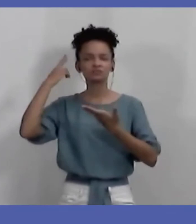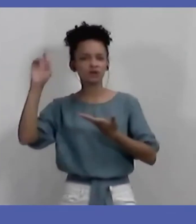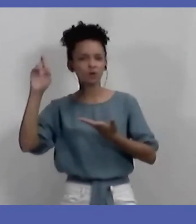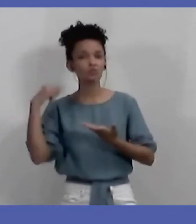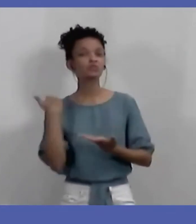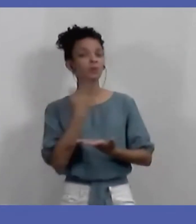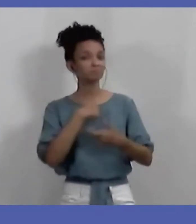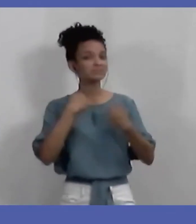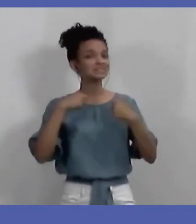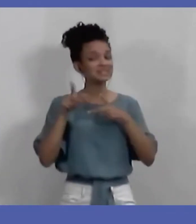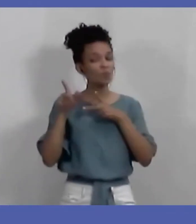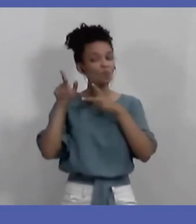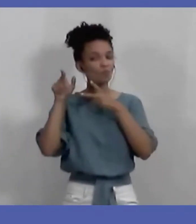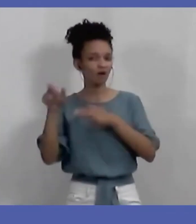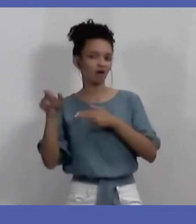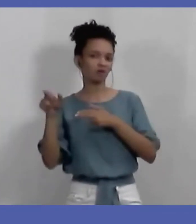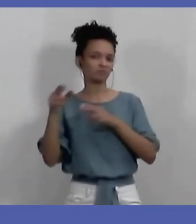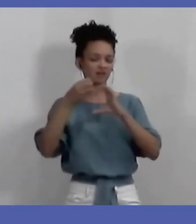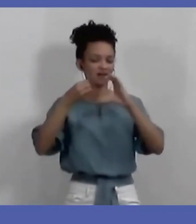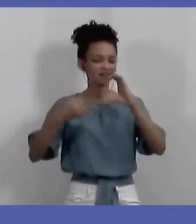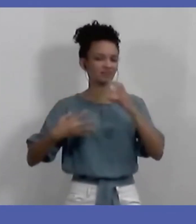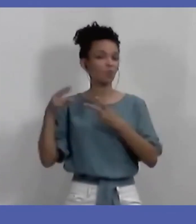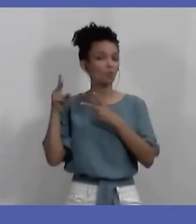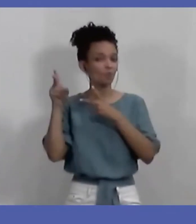mesmo caráter, não é?